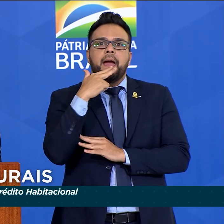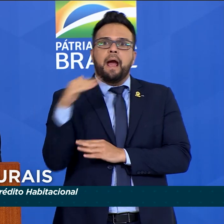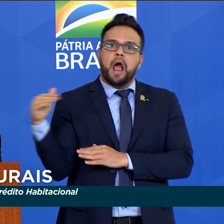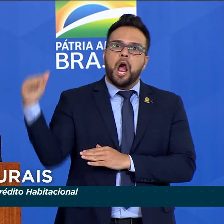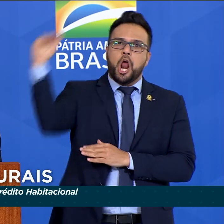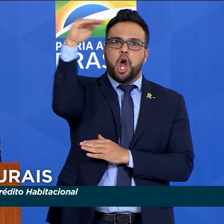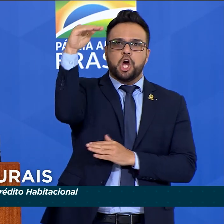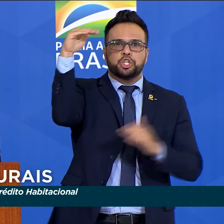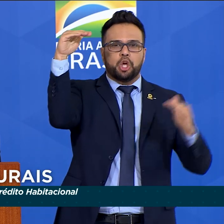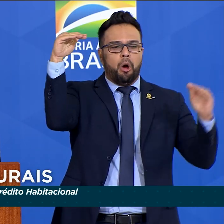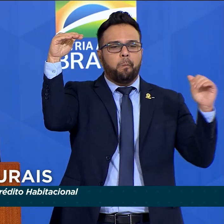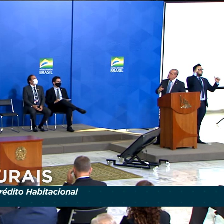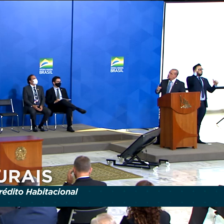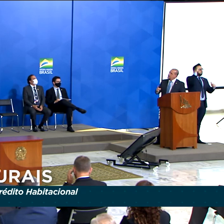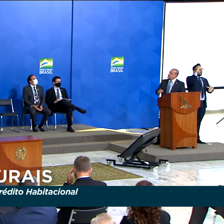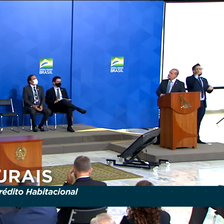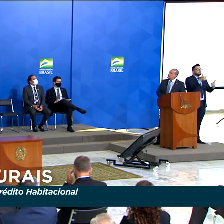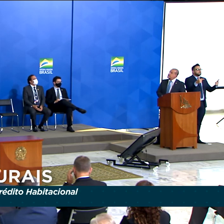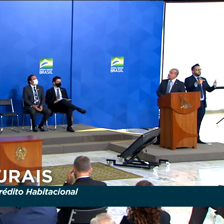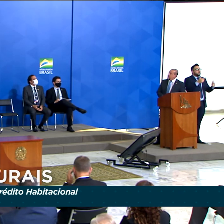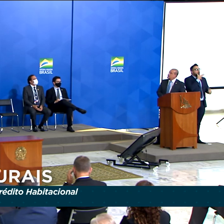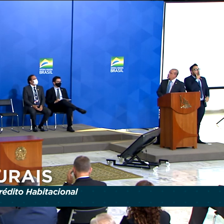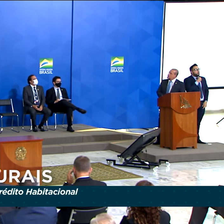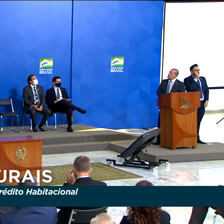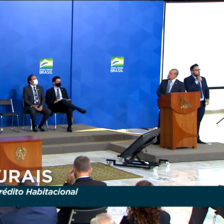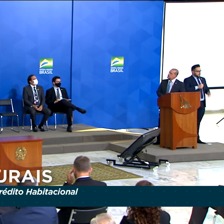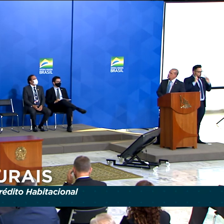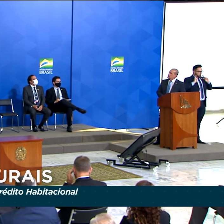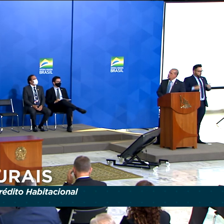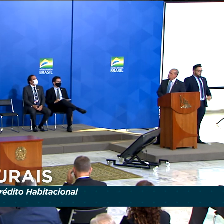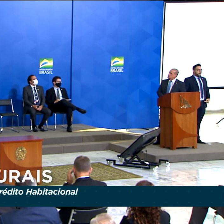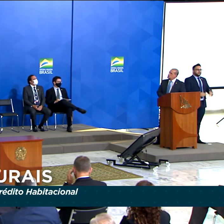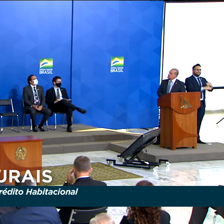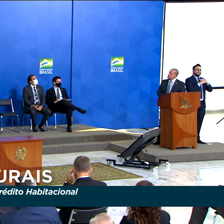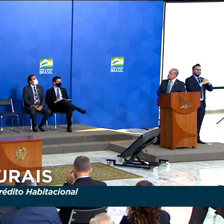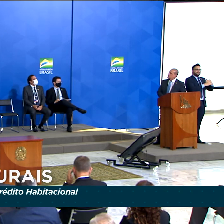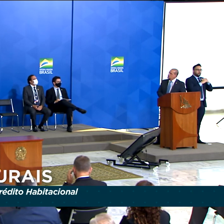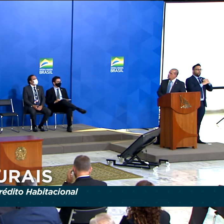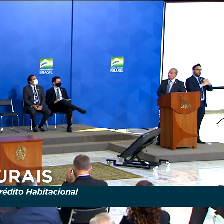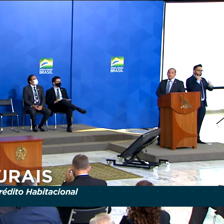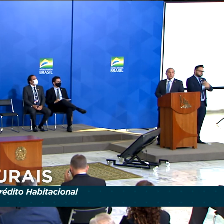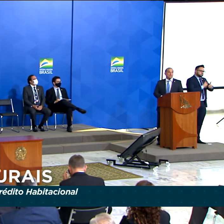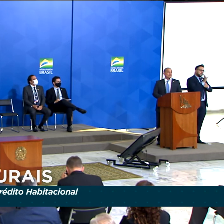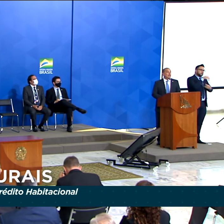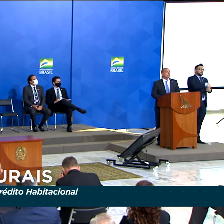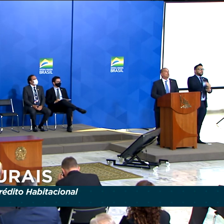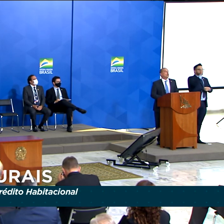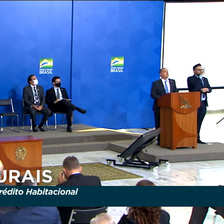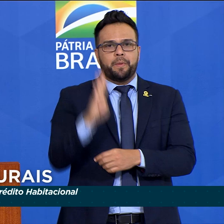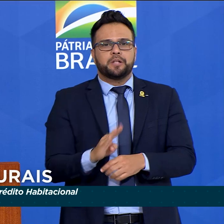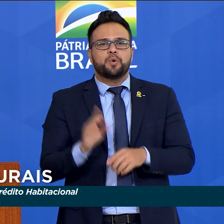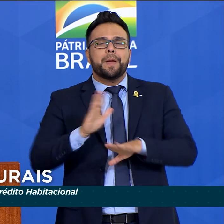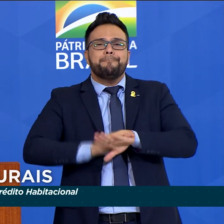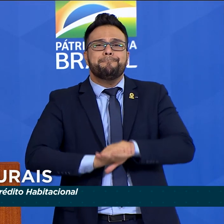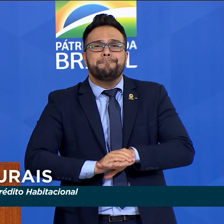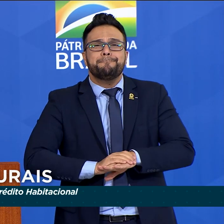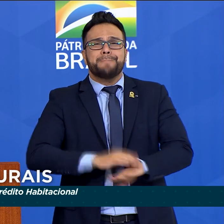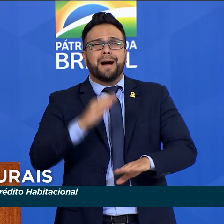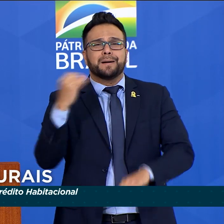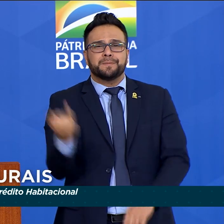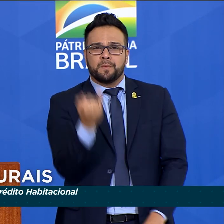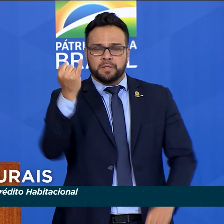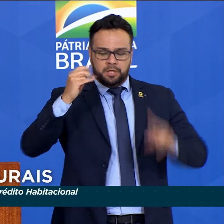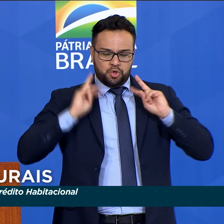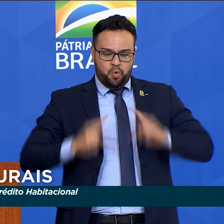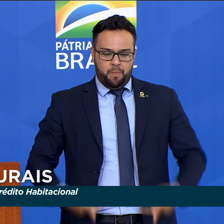pequeno. Tem homens e mulheres que servem o Brasil produzindo uma das coisas mais nobres que o ser humano pode